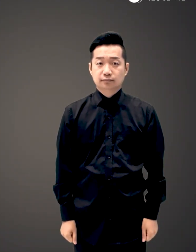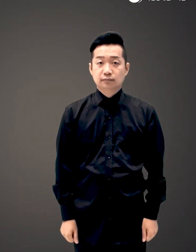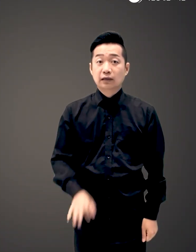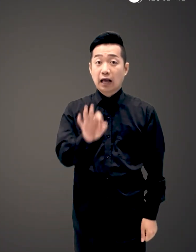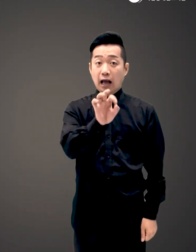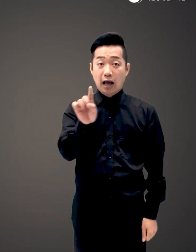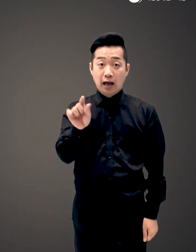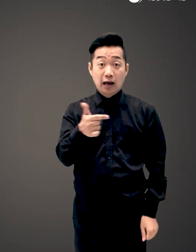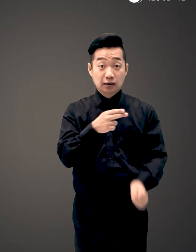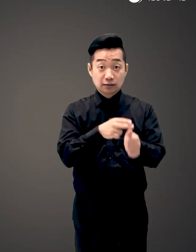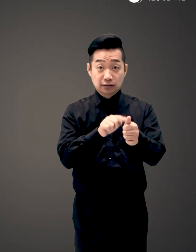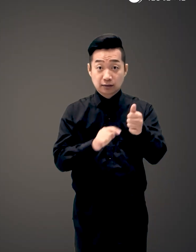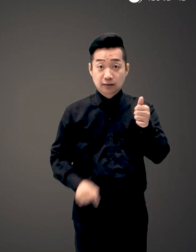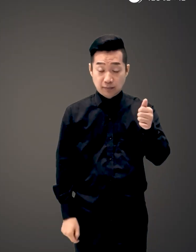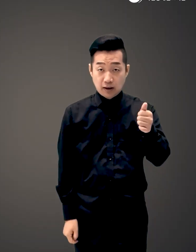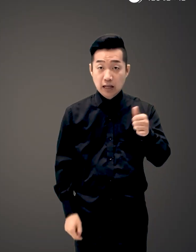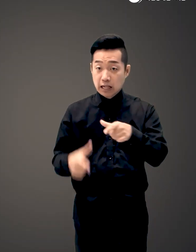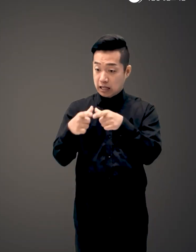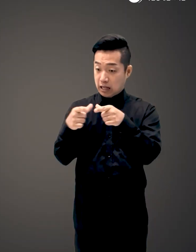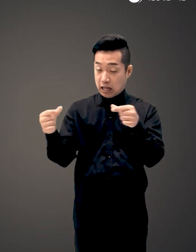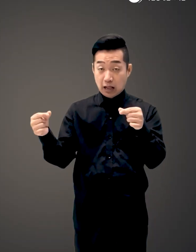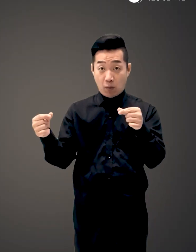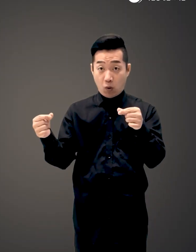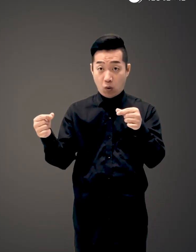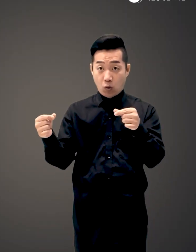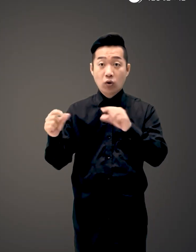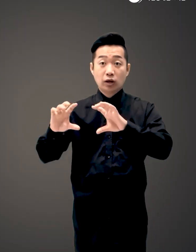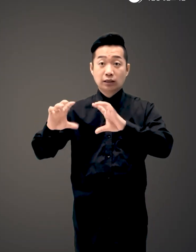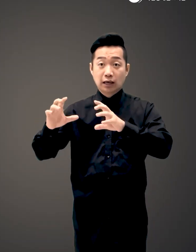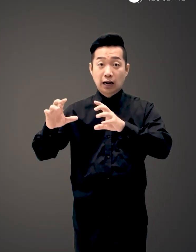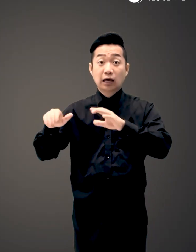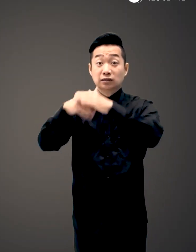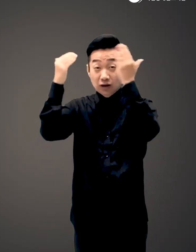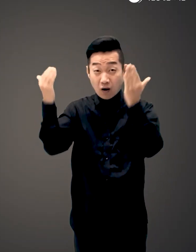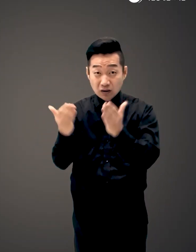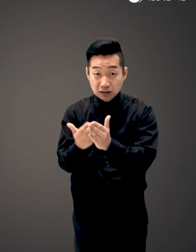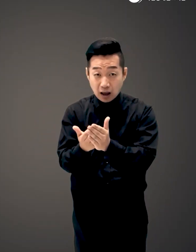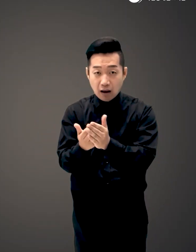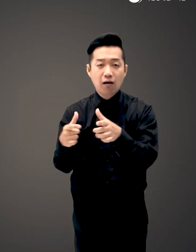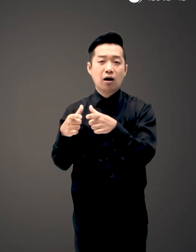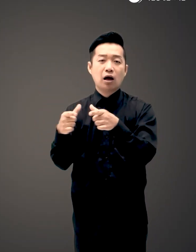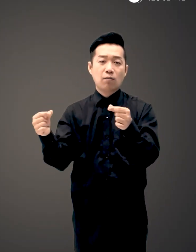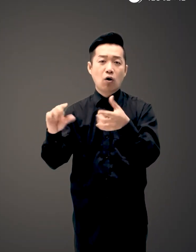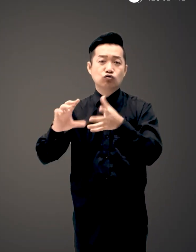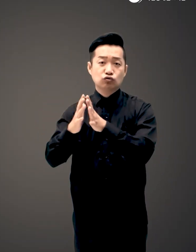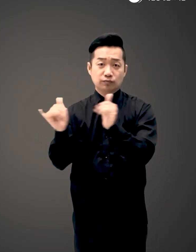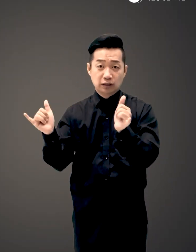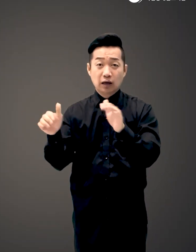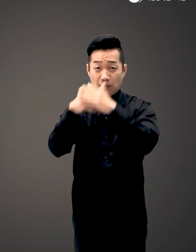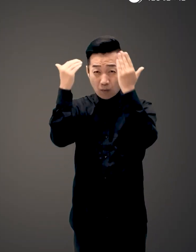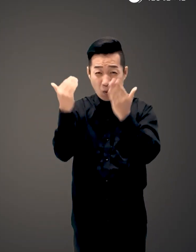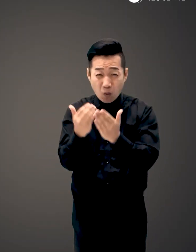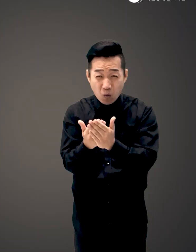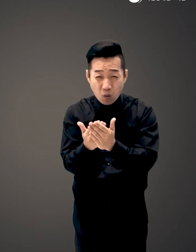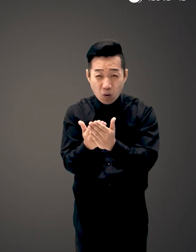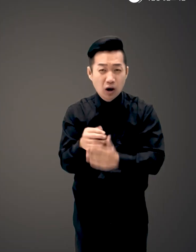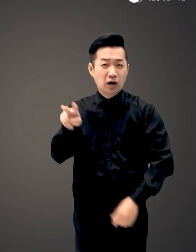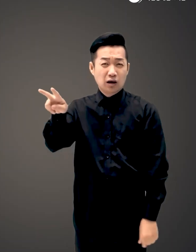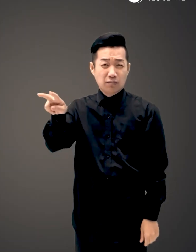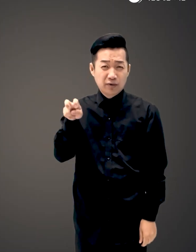근데 안중근 의사는 일본이라는 국가 전체와 일본 국민